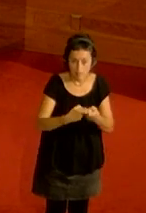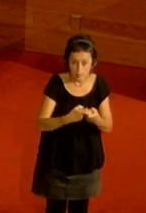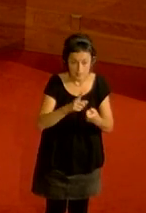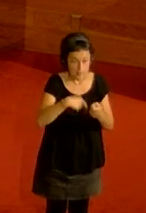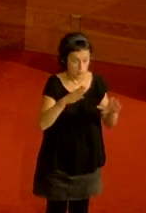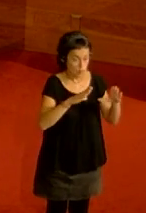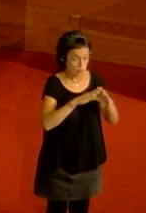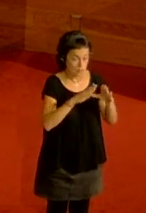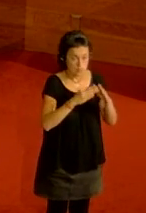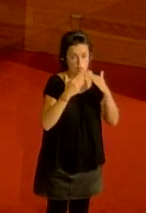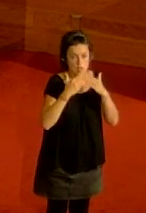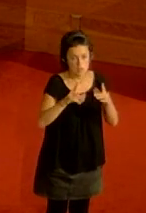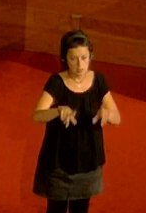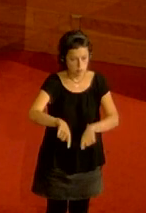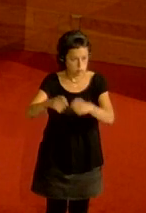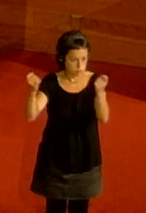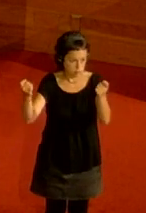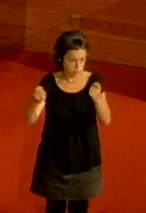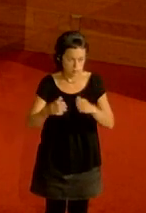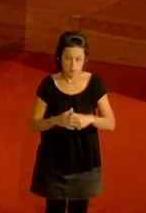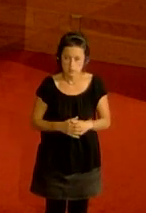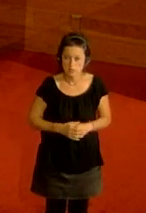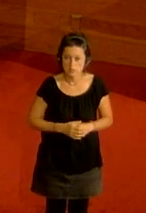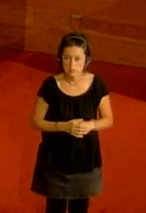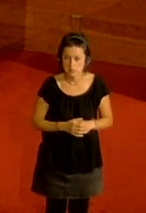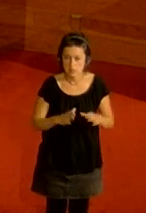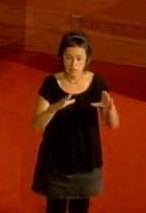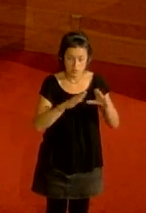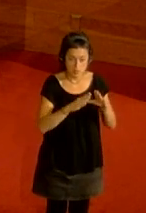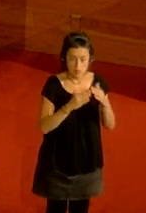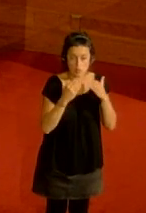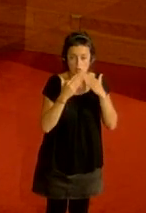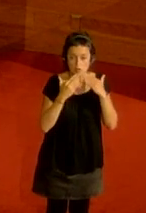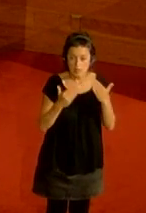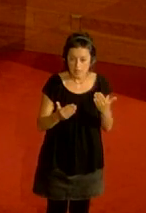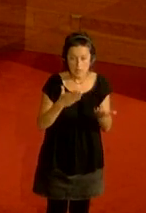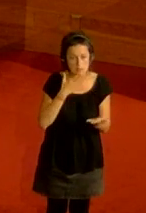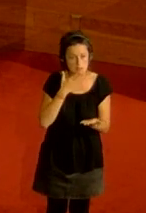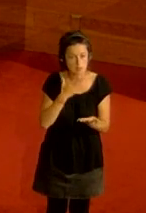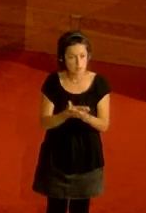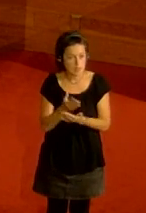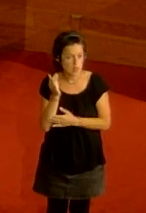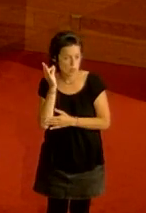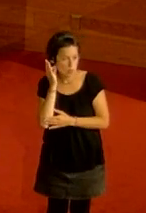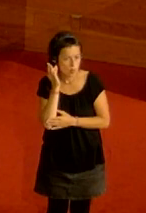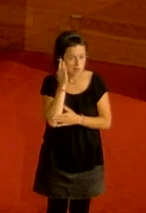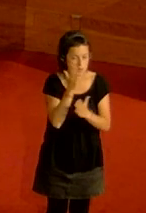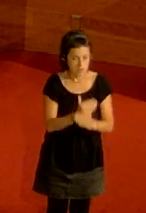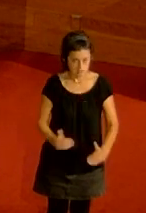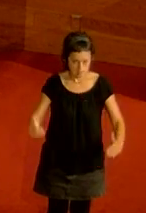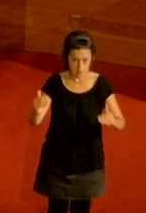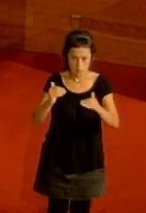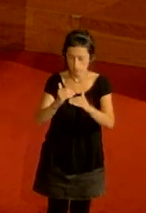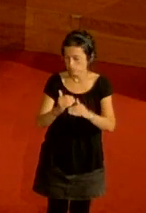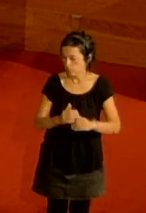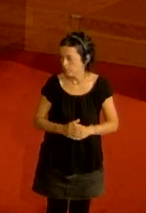sororidad con la reivindicación de eh de de de la igualdad entre entre iguales así como